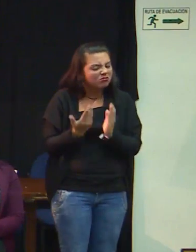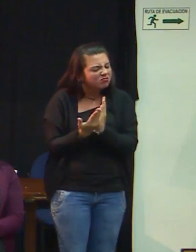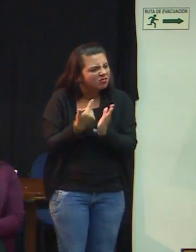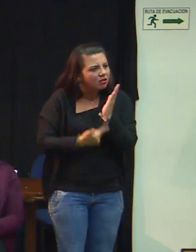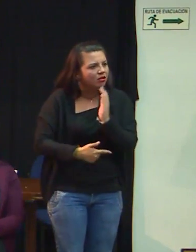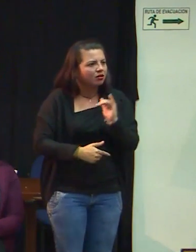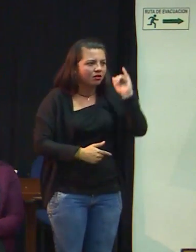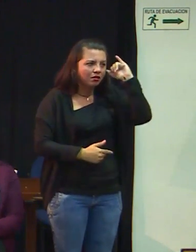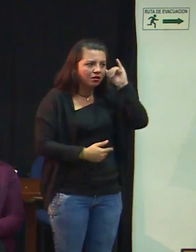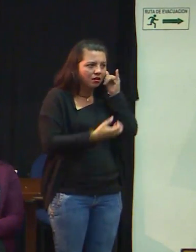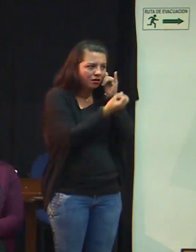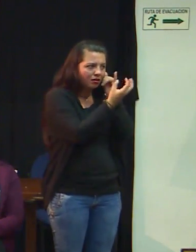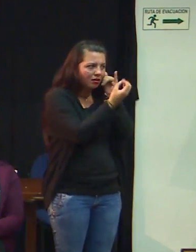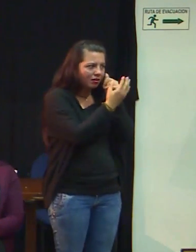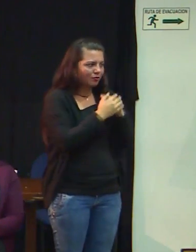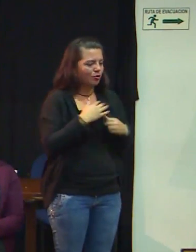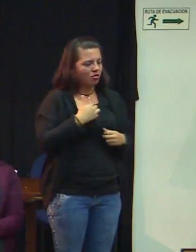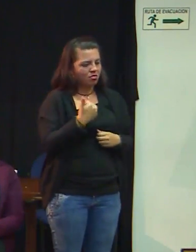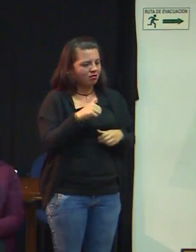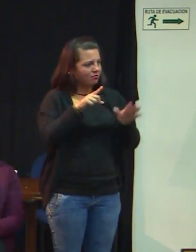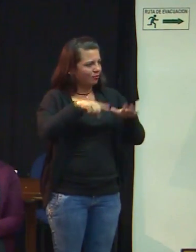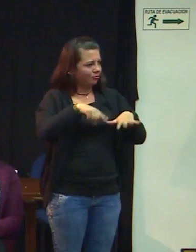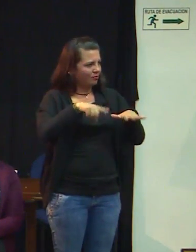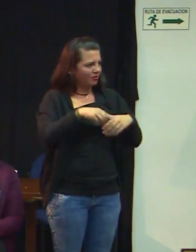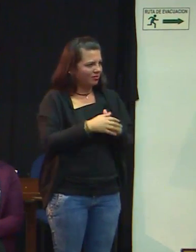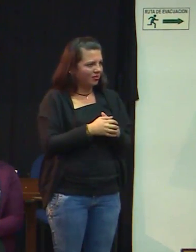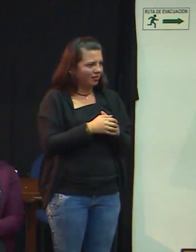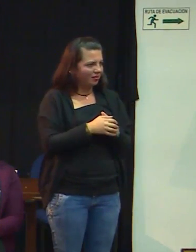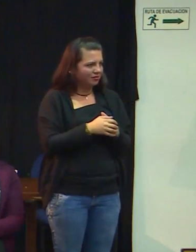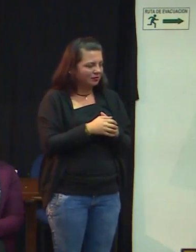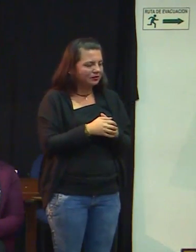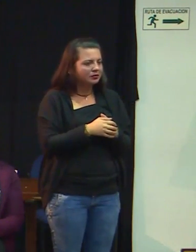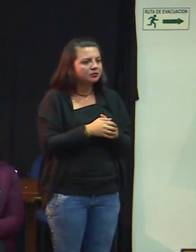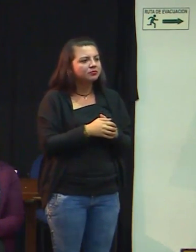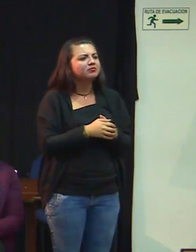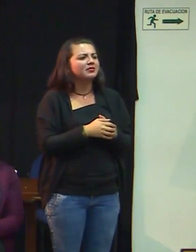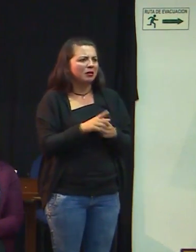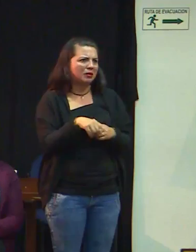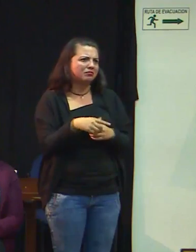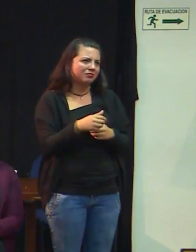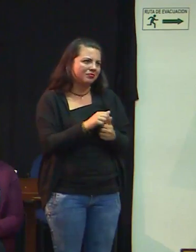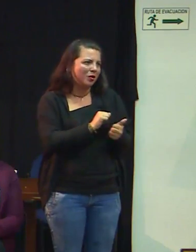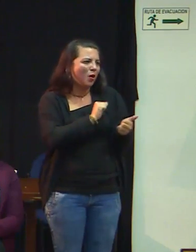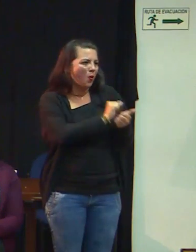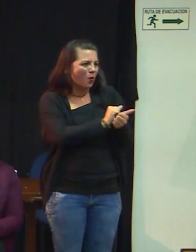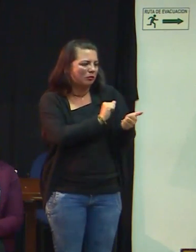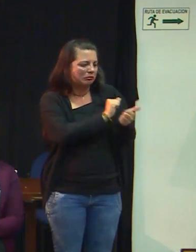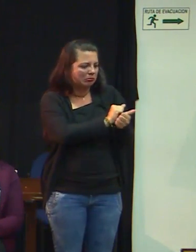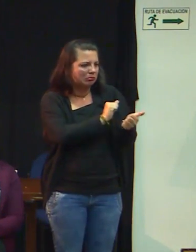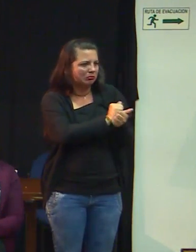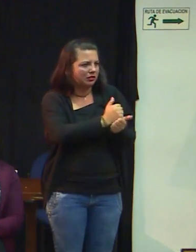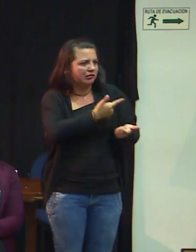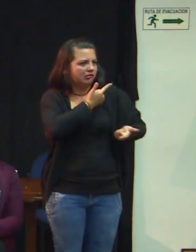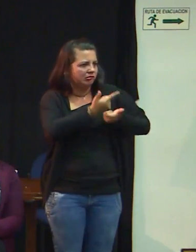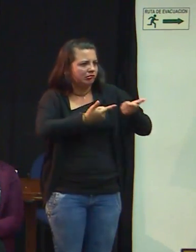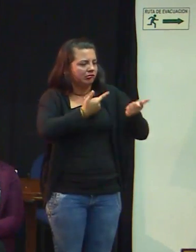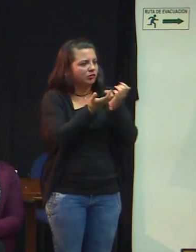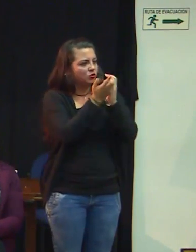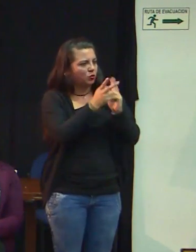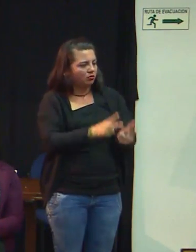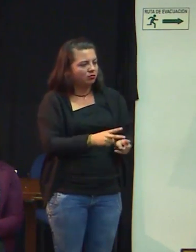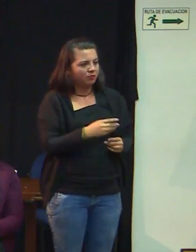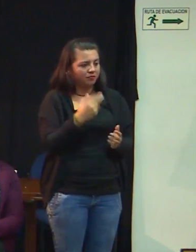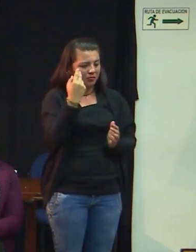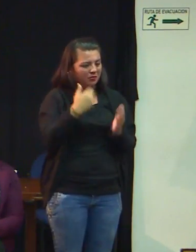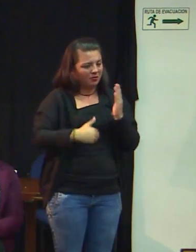y pedagogía, ya voy en 10.º semestre y pues en ese sentido he acompañado un poco las luchas estudiantiles desde el 2011, desde